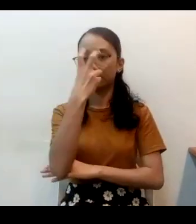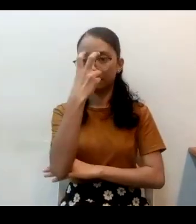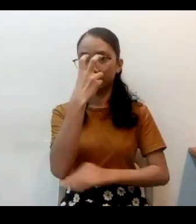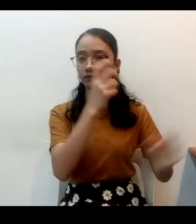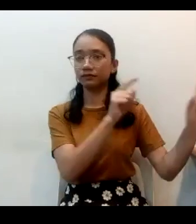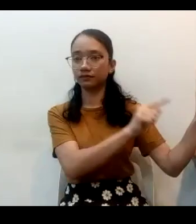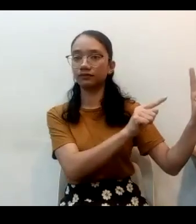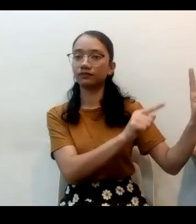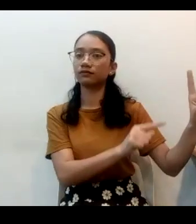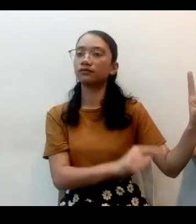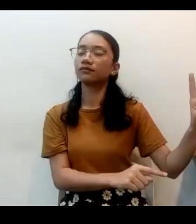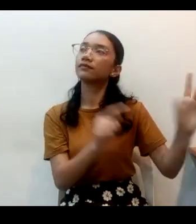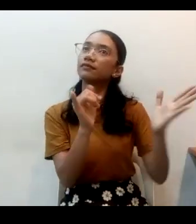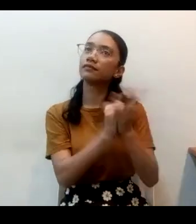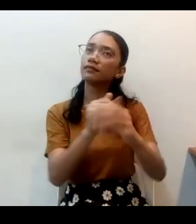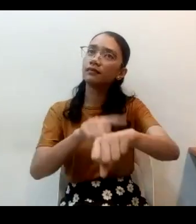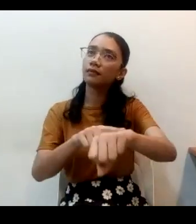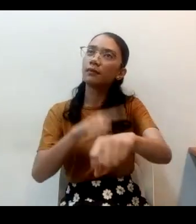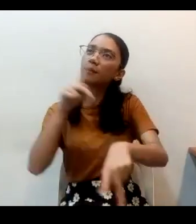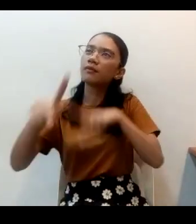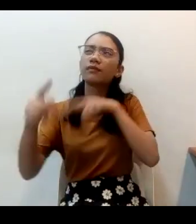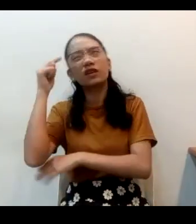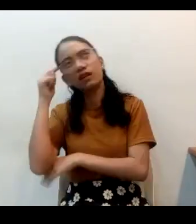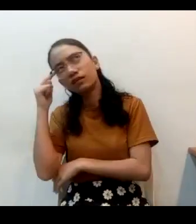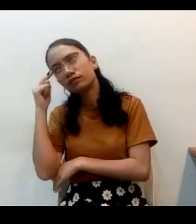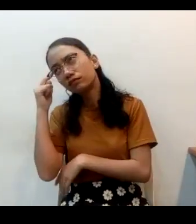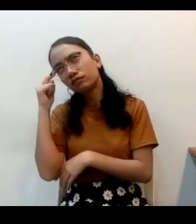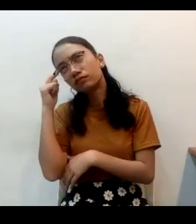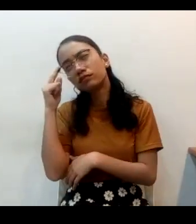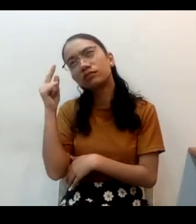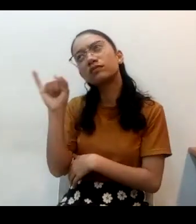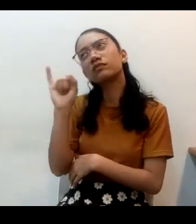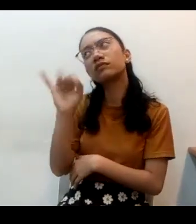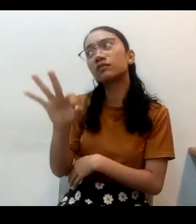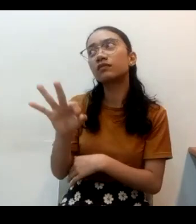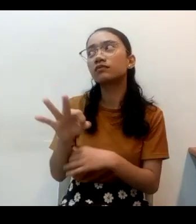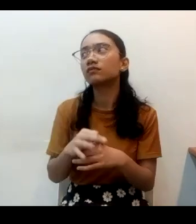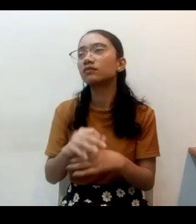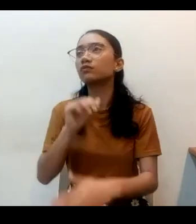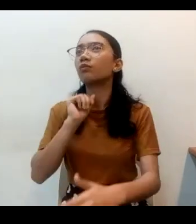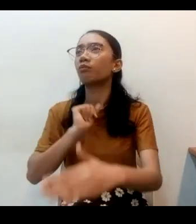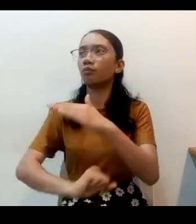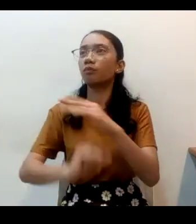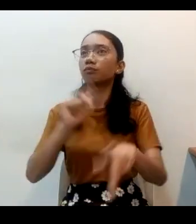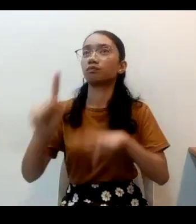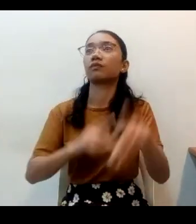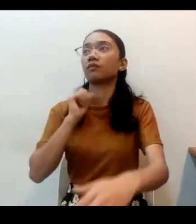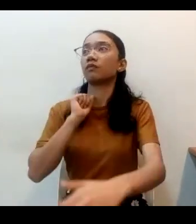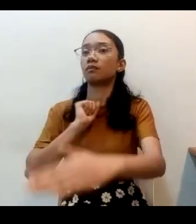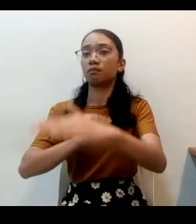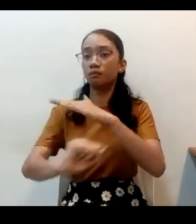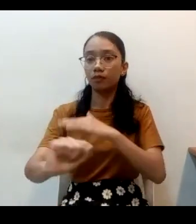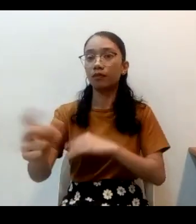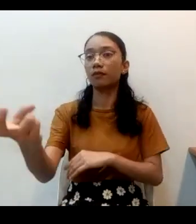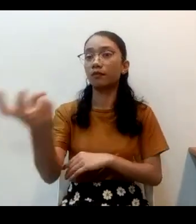pinanganak na bulag. Then at the time, the people thought if the people are born as a